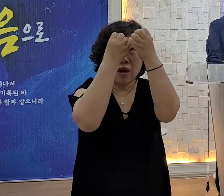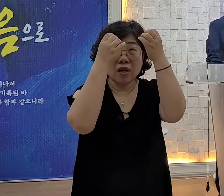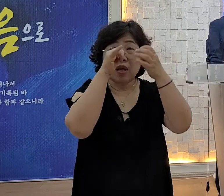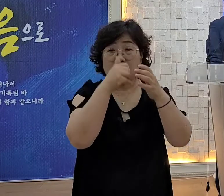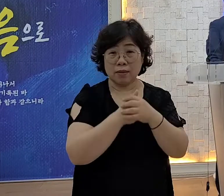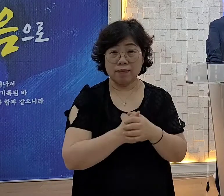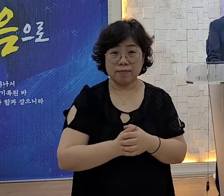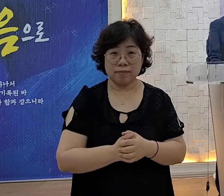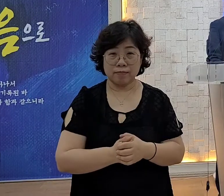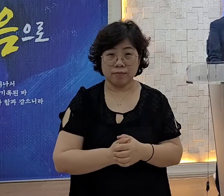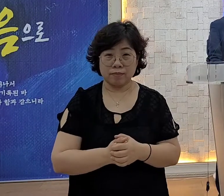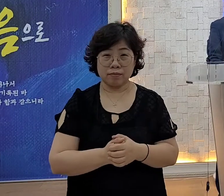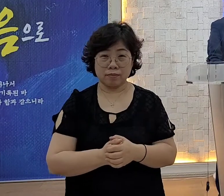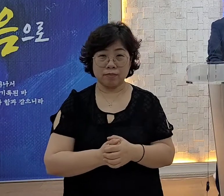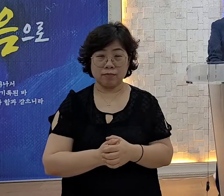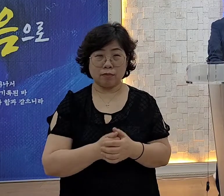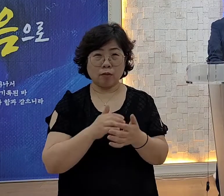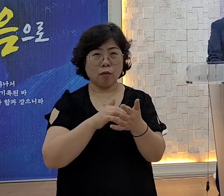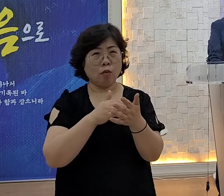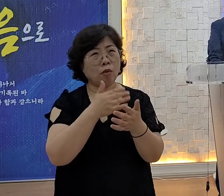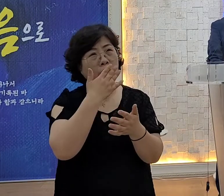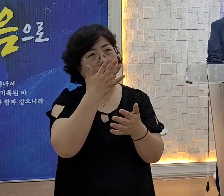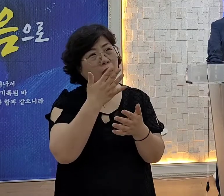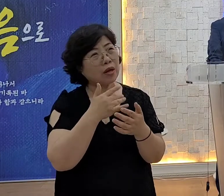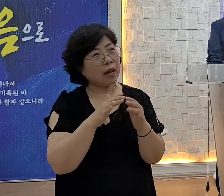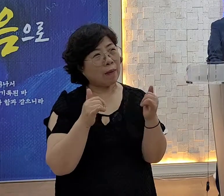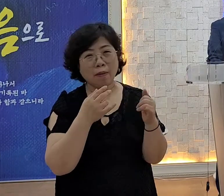그 별을 셀 수 있는 사람도 아무도 없어요.